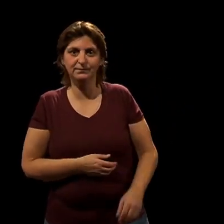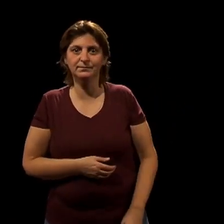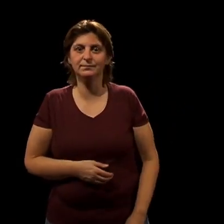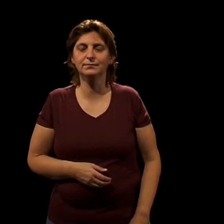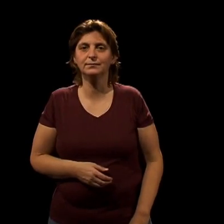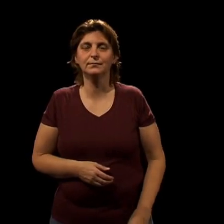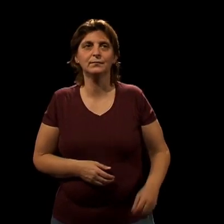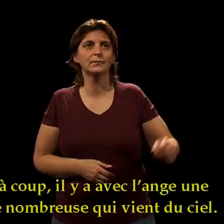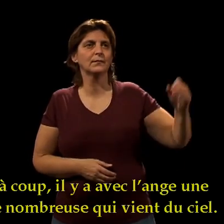mangeoire.